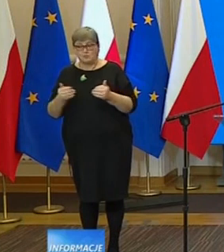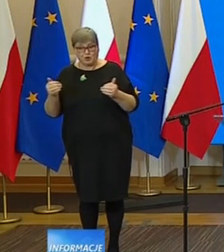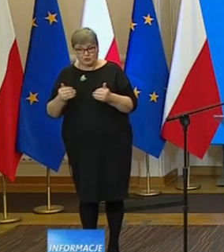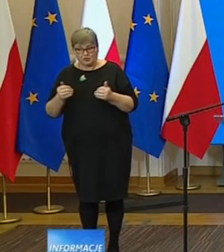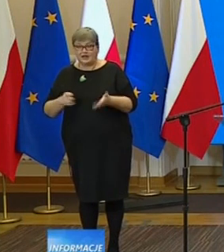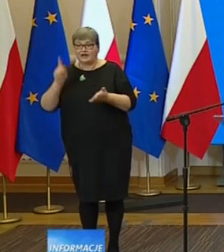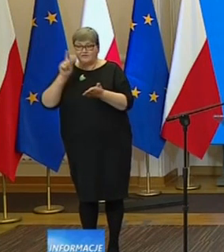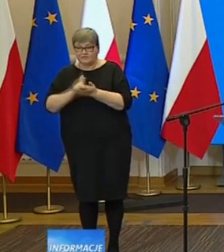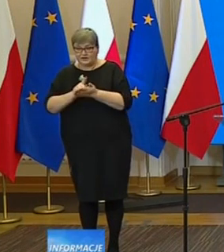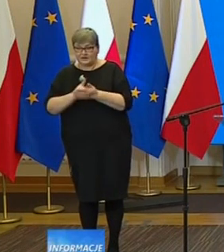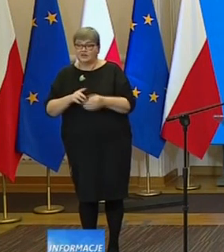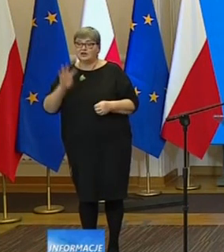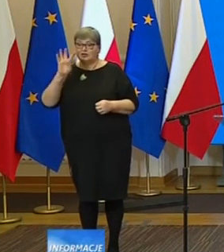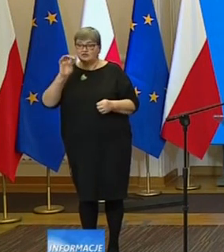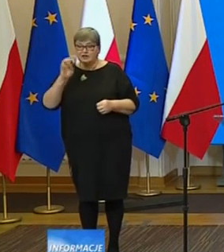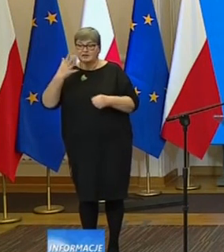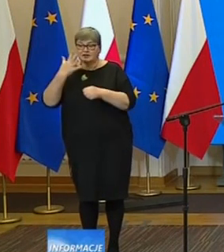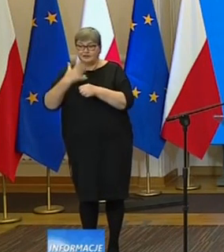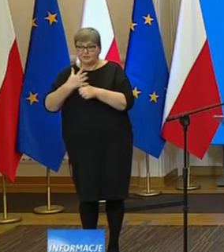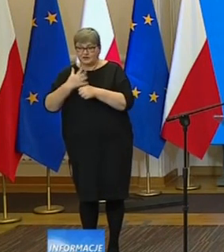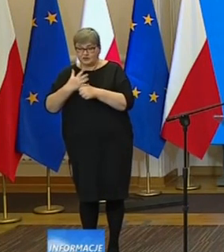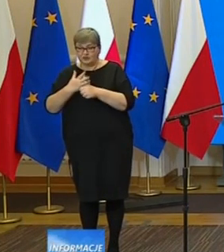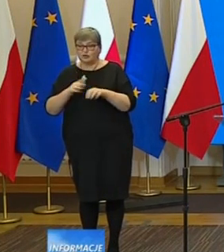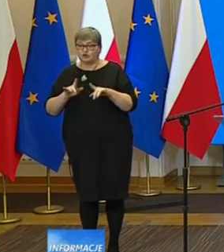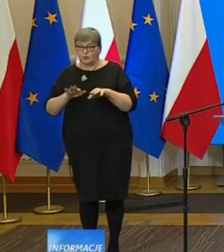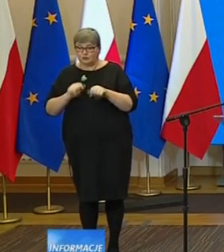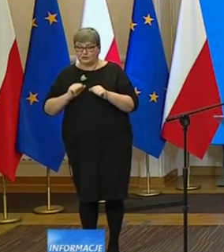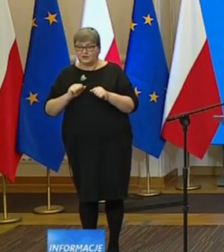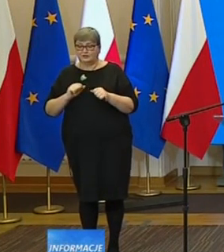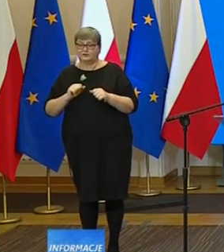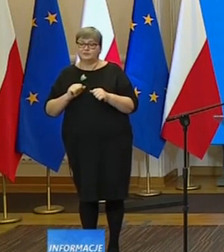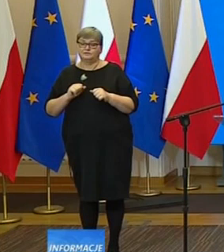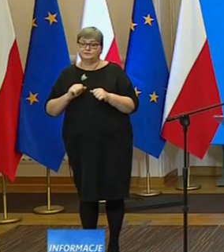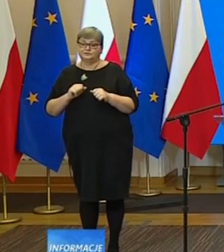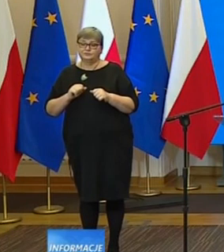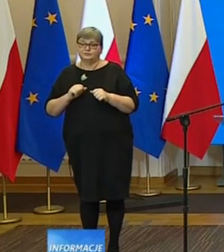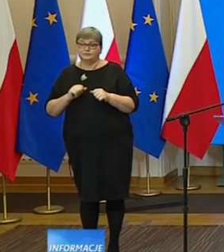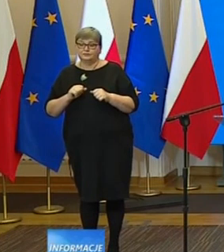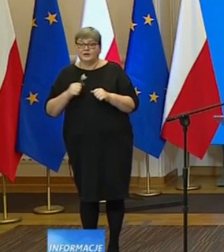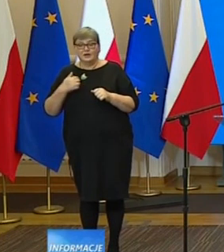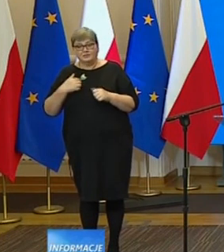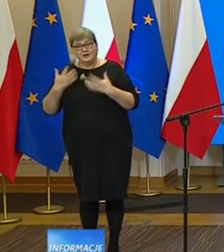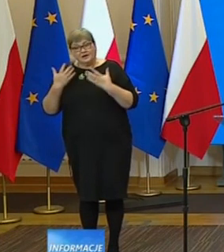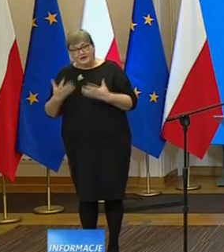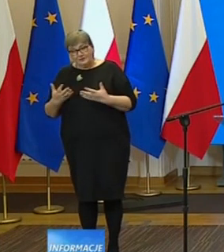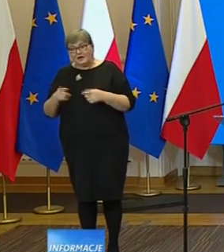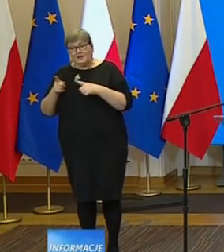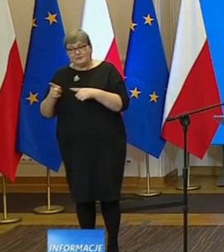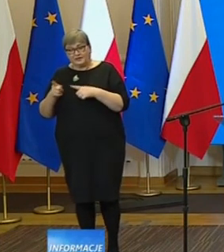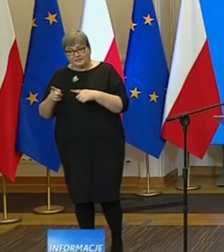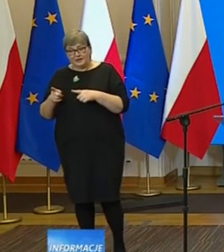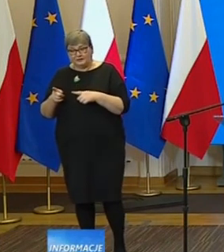wygrać 450 komputerów i zachęcamy do